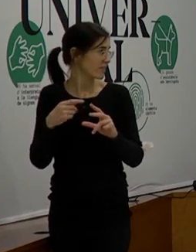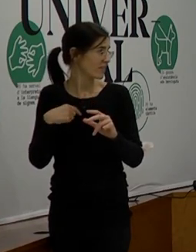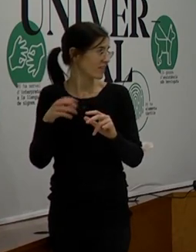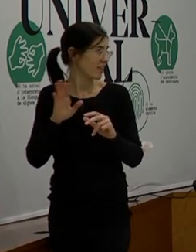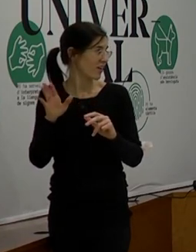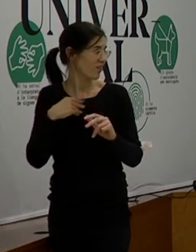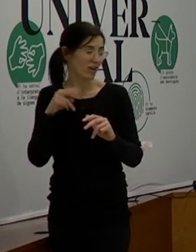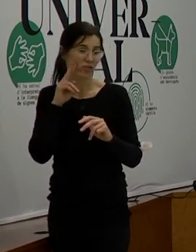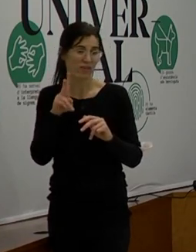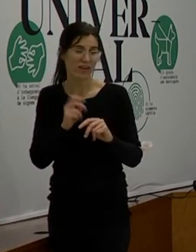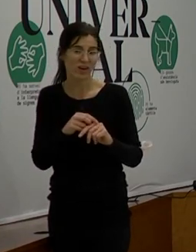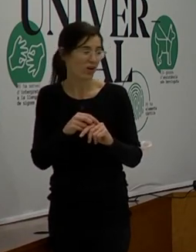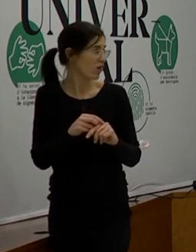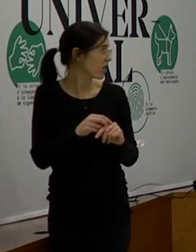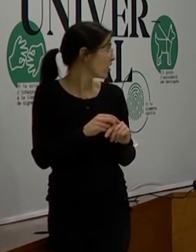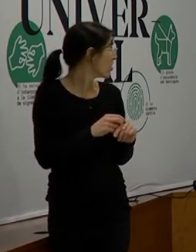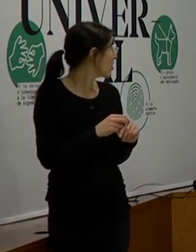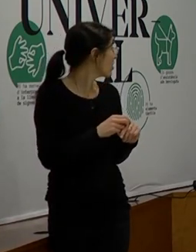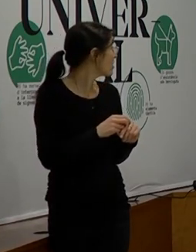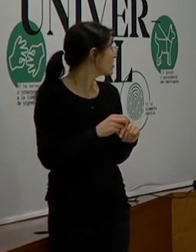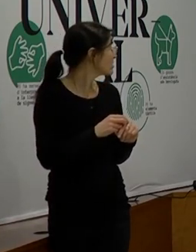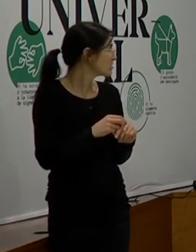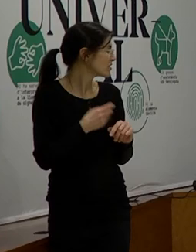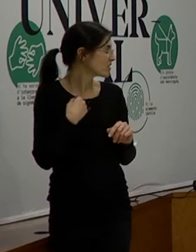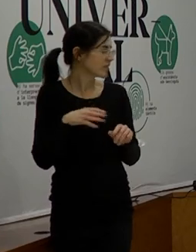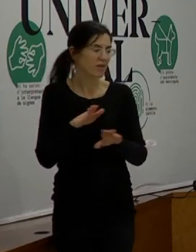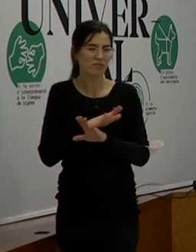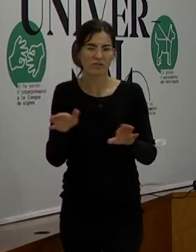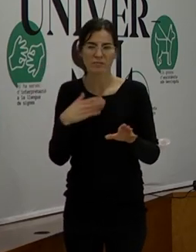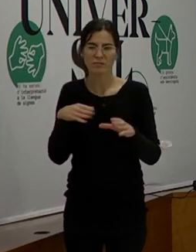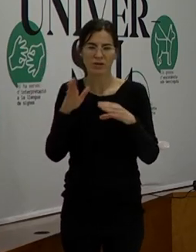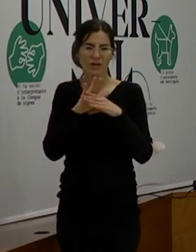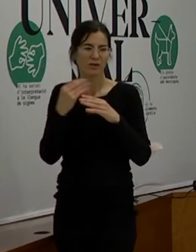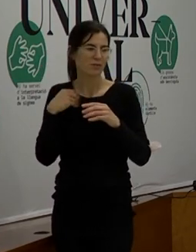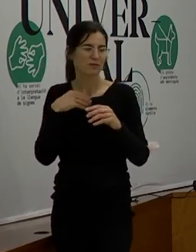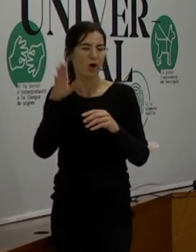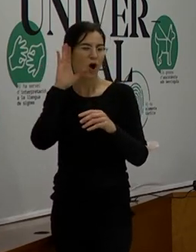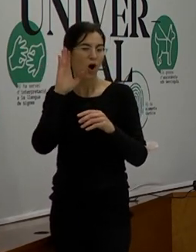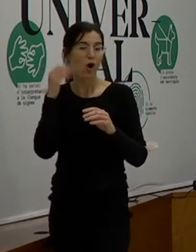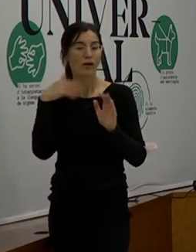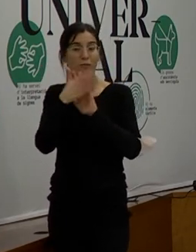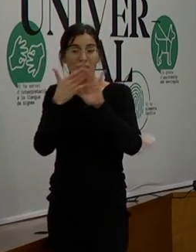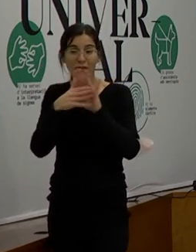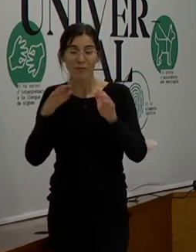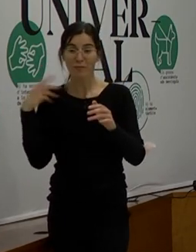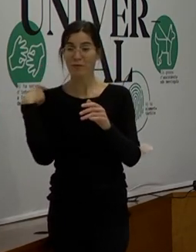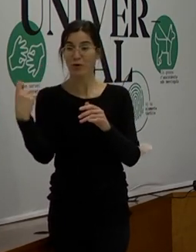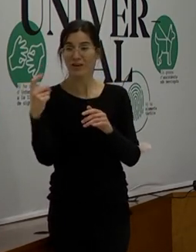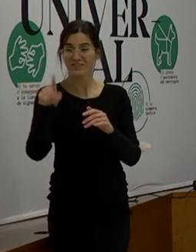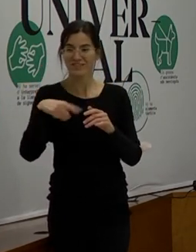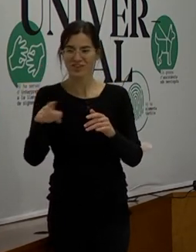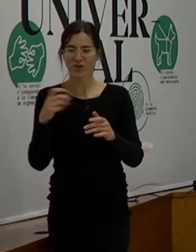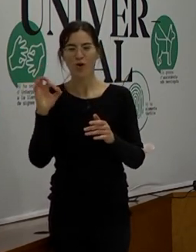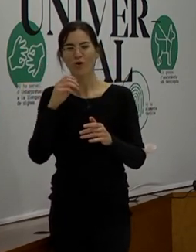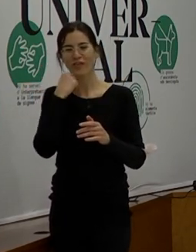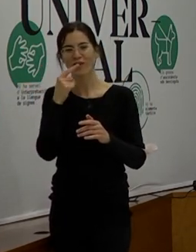veo. Y se acabó la claustrofobia. Y en lengua de signos, oye, ¿me vienes a buscar o te digo